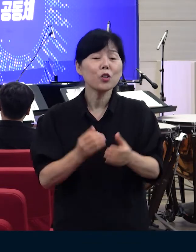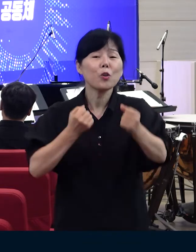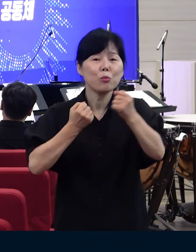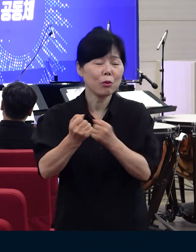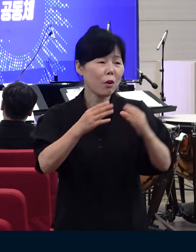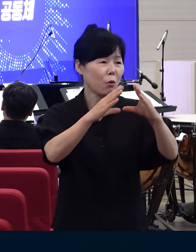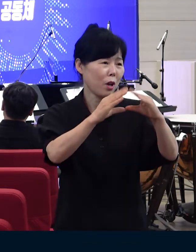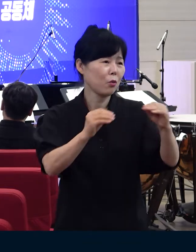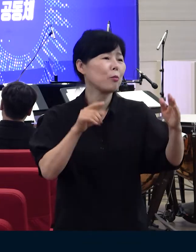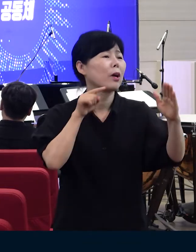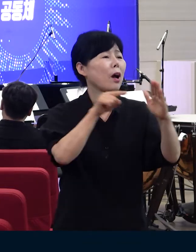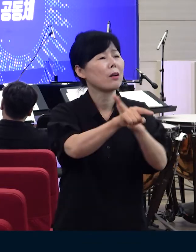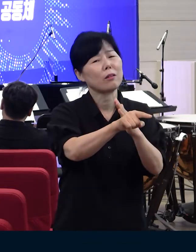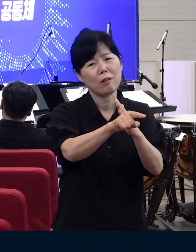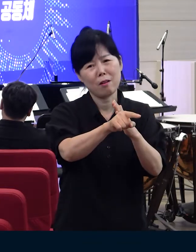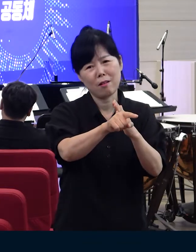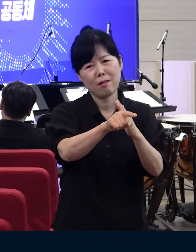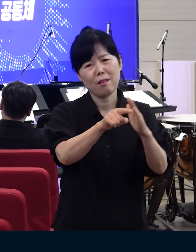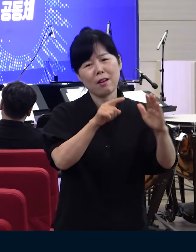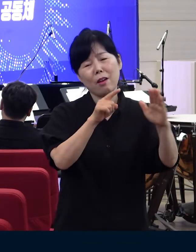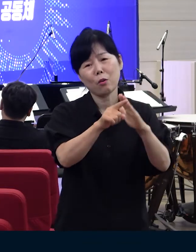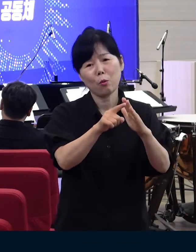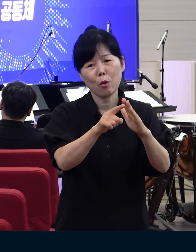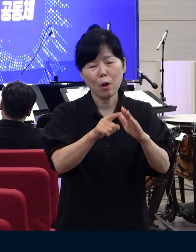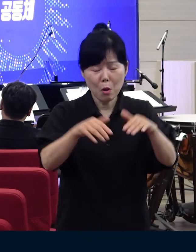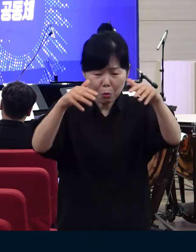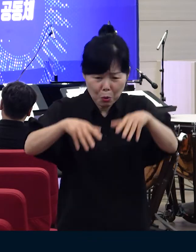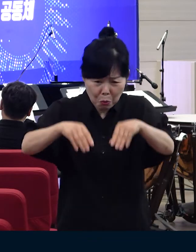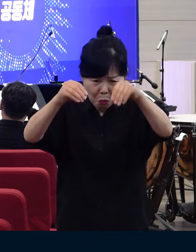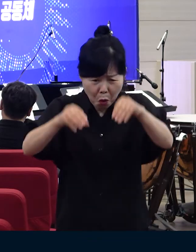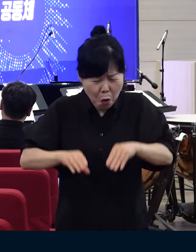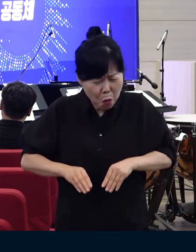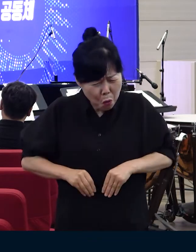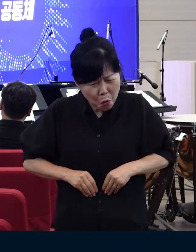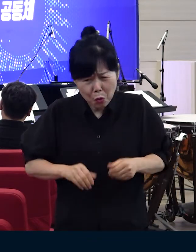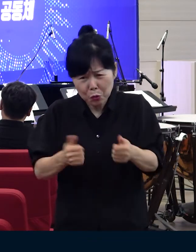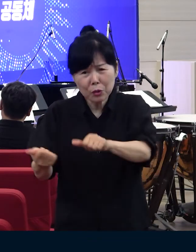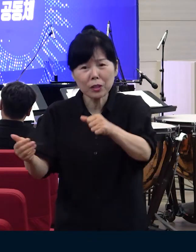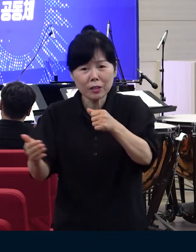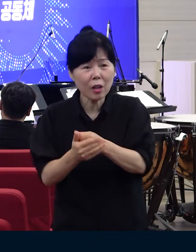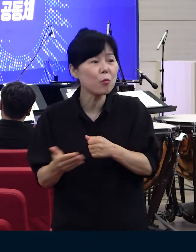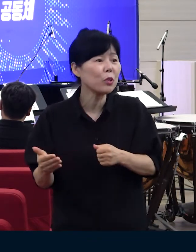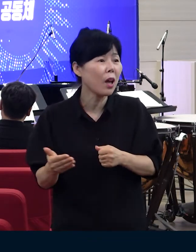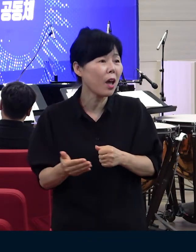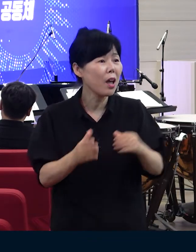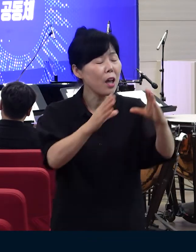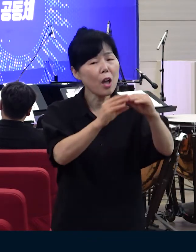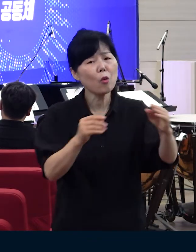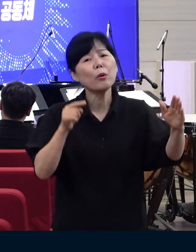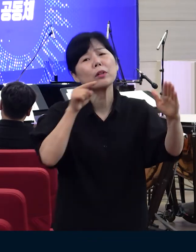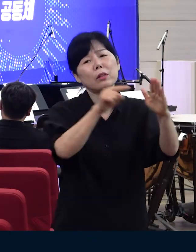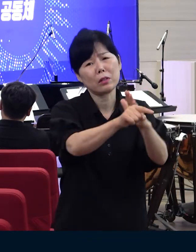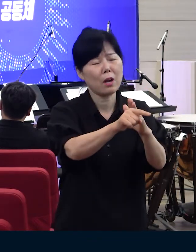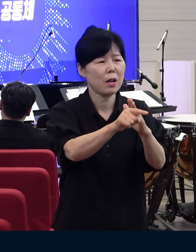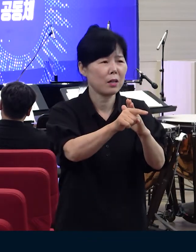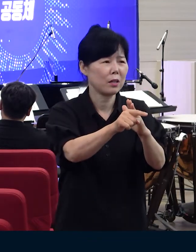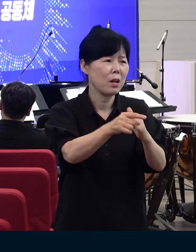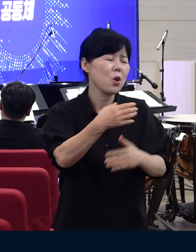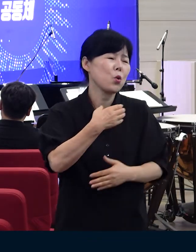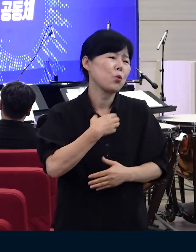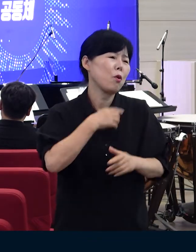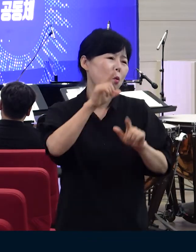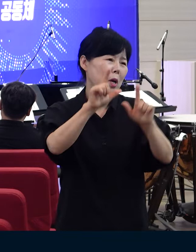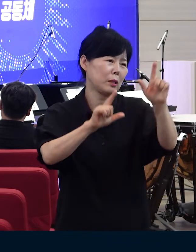처지. 애굽에 가면 그런 일이 벌어질 거 알아요. 하지만 기근 때문에 그런 상황으로 가지 않을 수가 없는 그